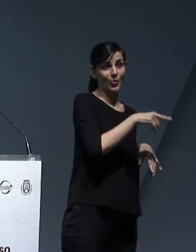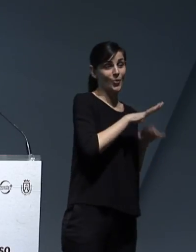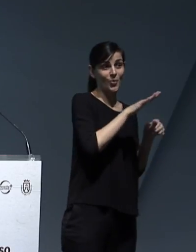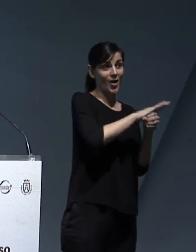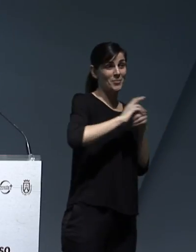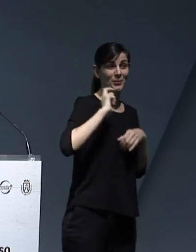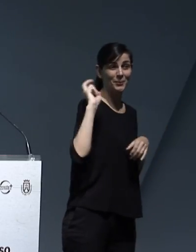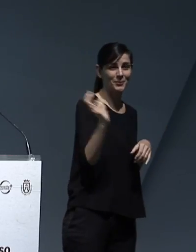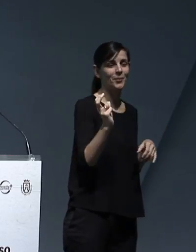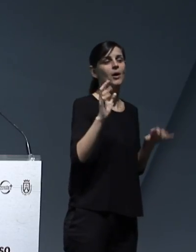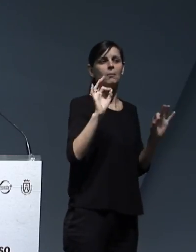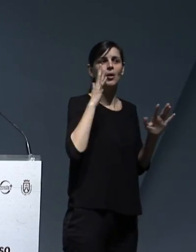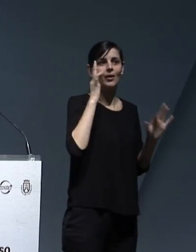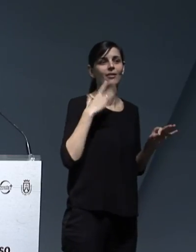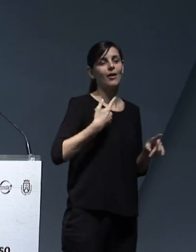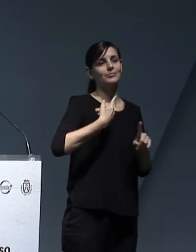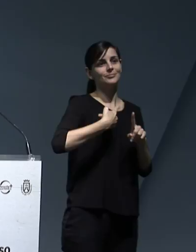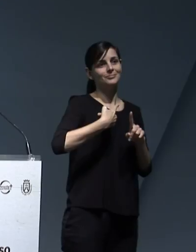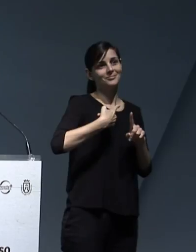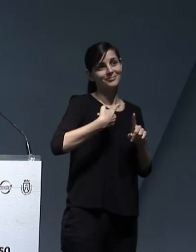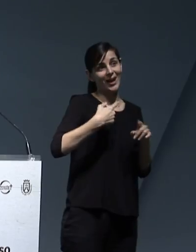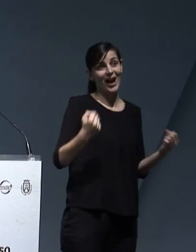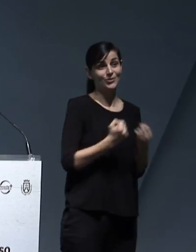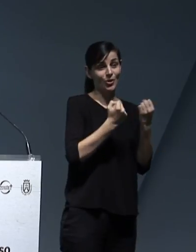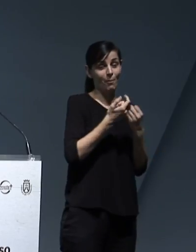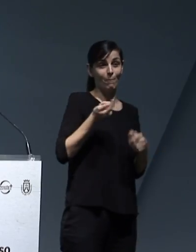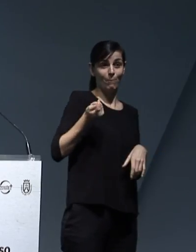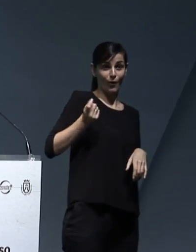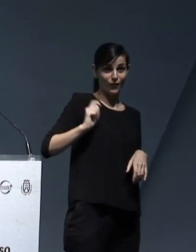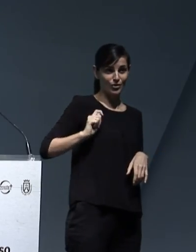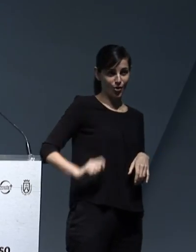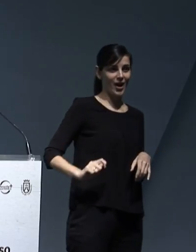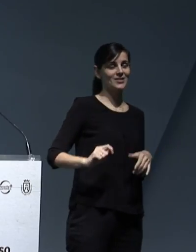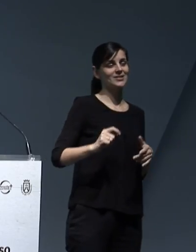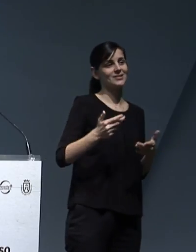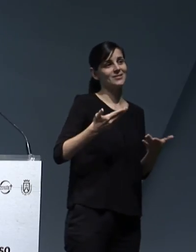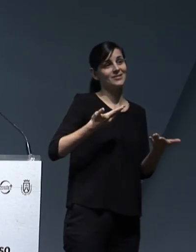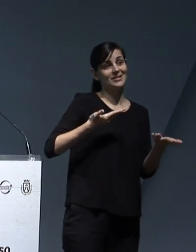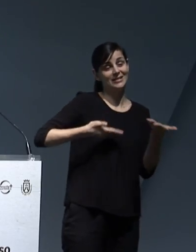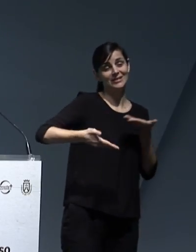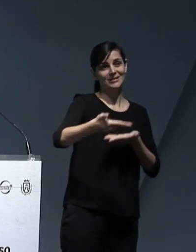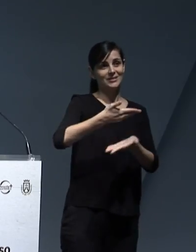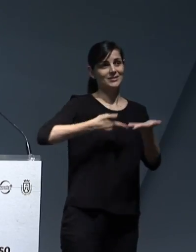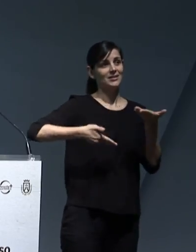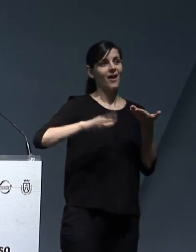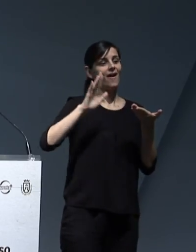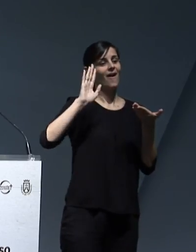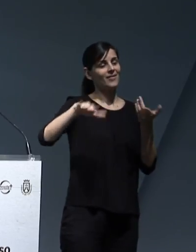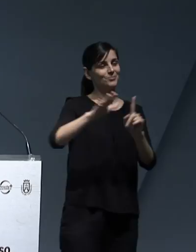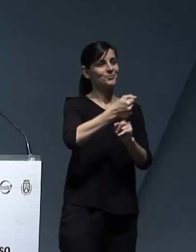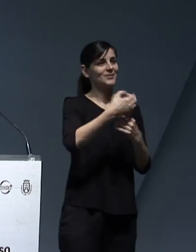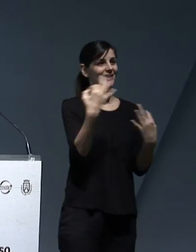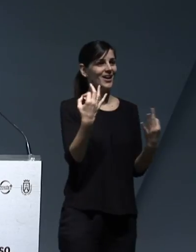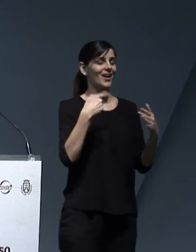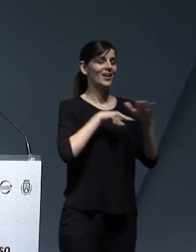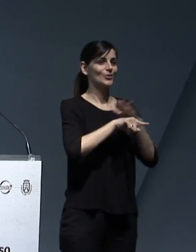ámbitos acciones profesionales que desde luego coadyuvan a un mantenimiento de una